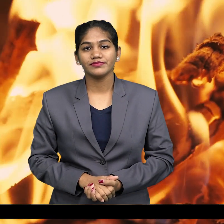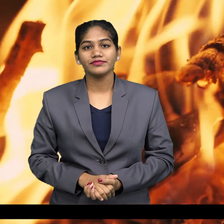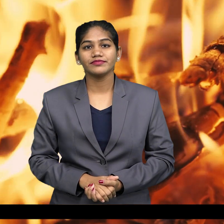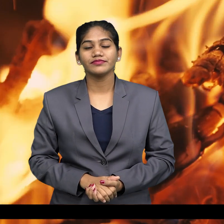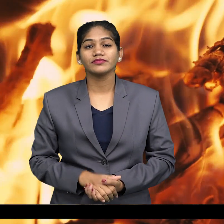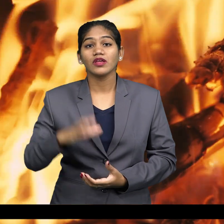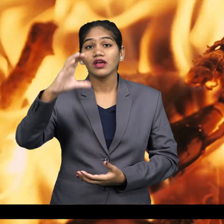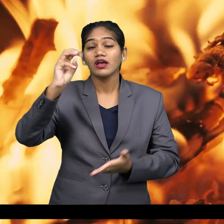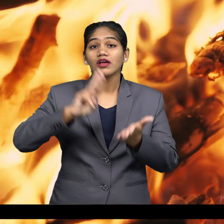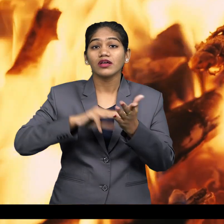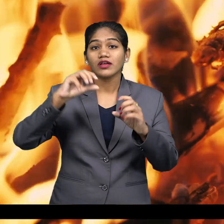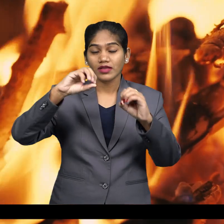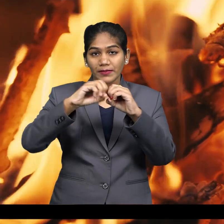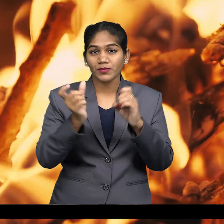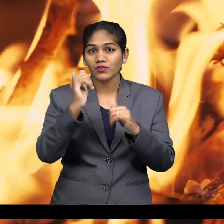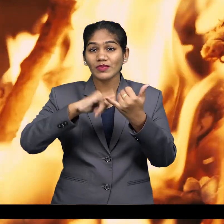எரித்தல்,